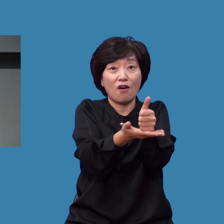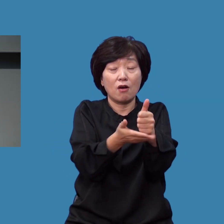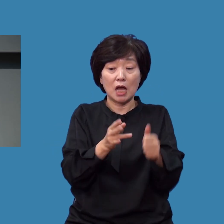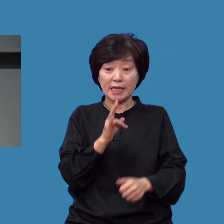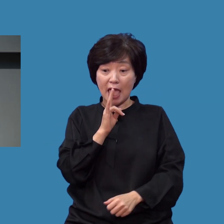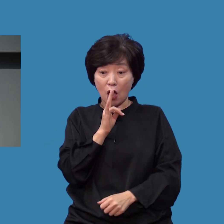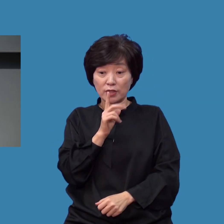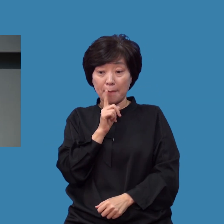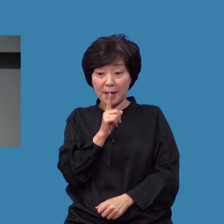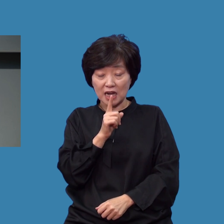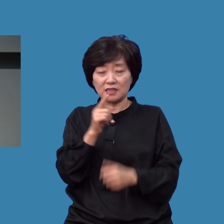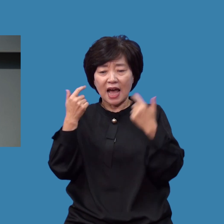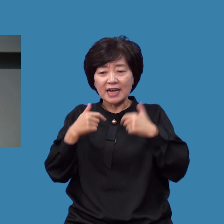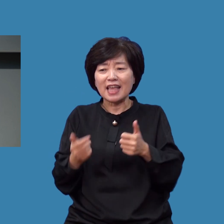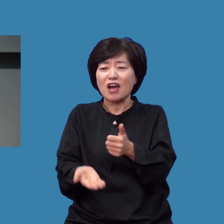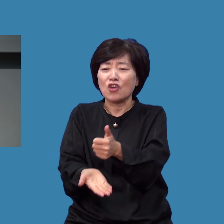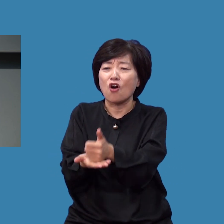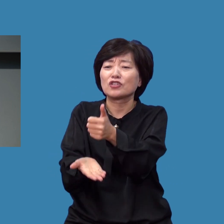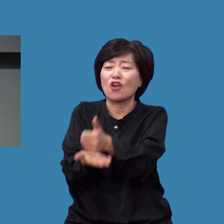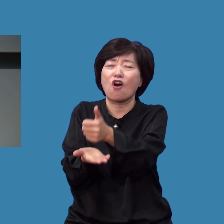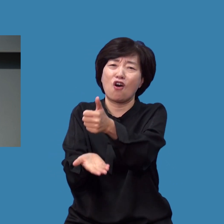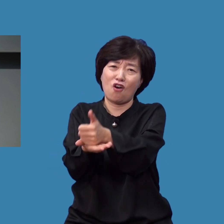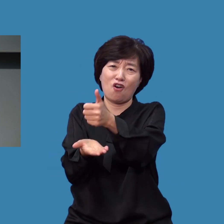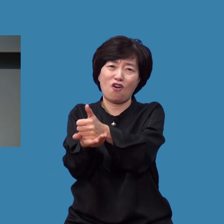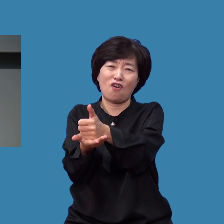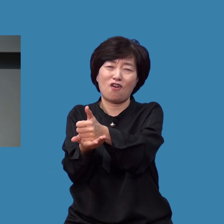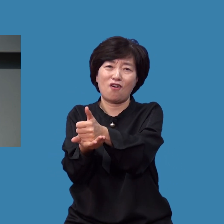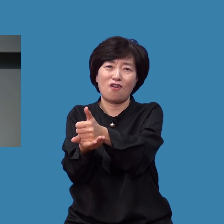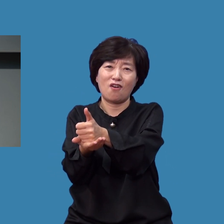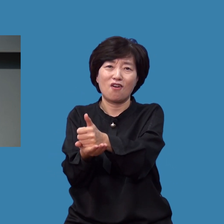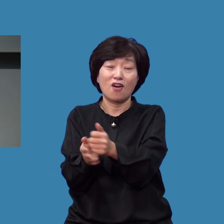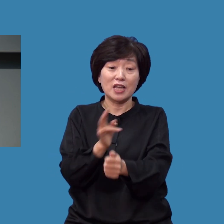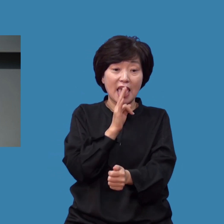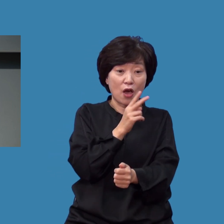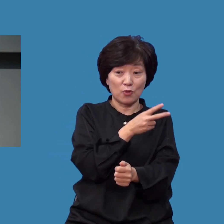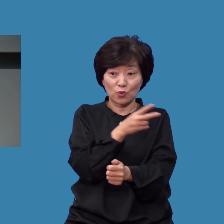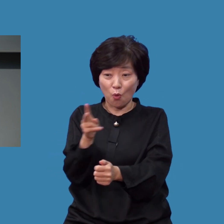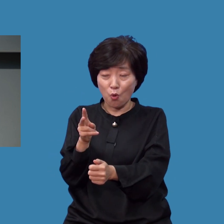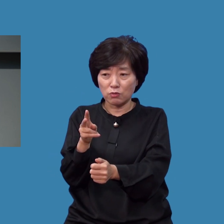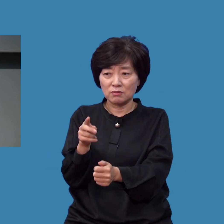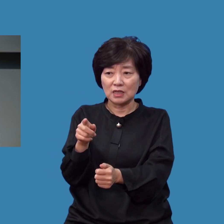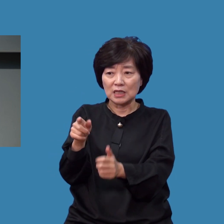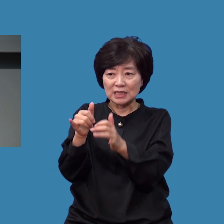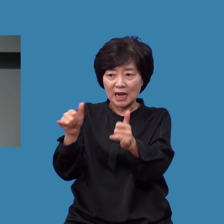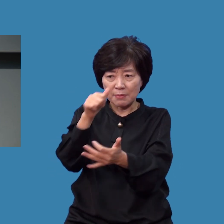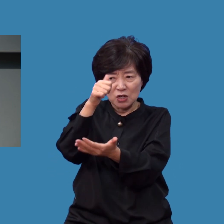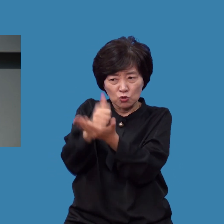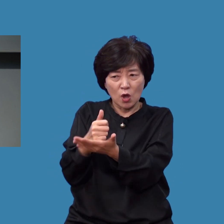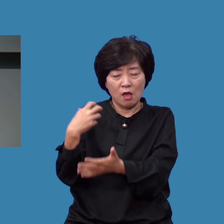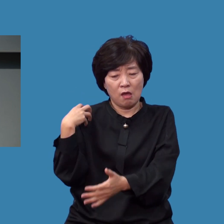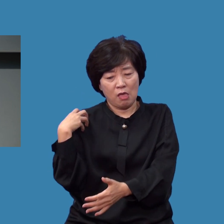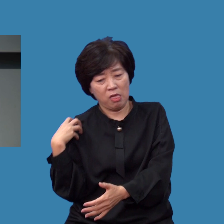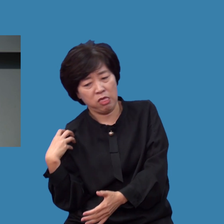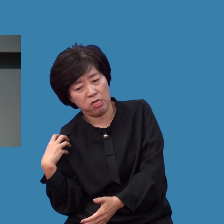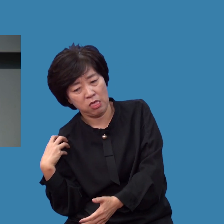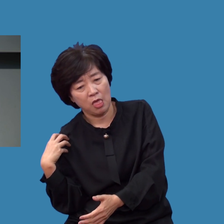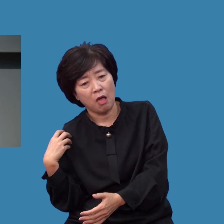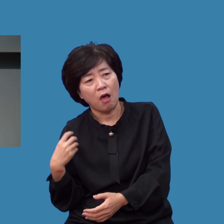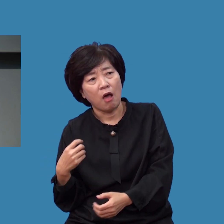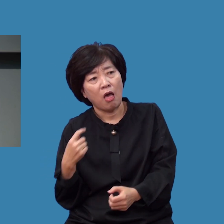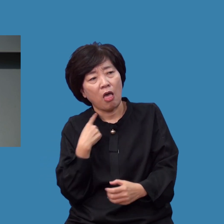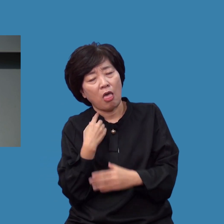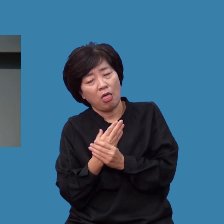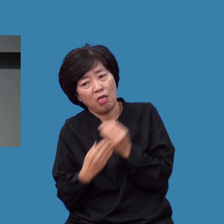예언의 말씀은요 항상 격려의 말씀으로 나아갑니다. 예언은 사람을 죄책감 들게 하고 디프레스 되게 하는 것이